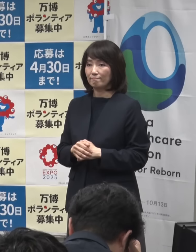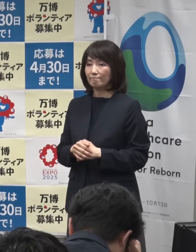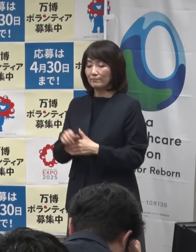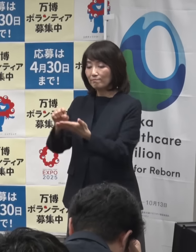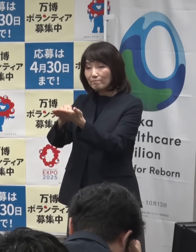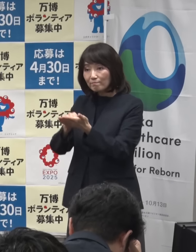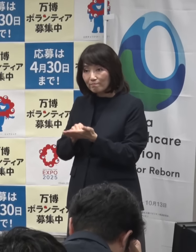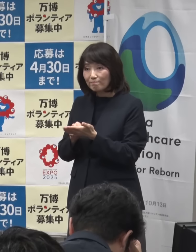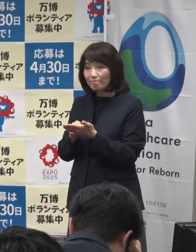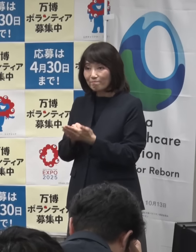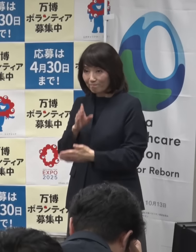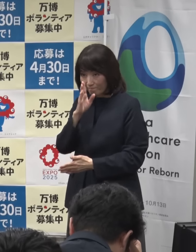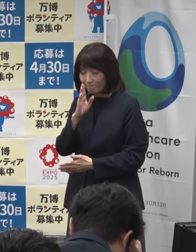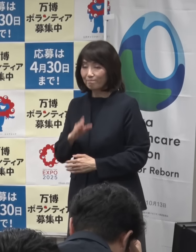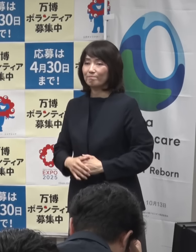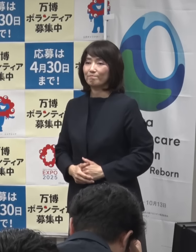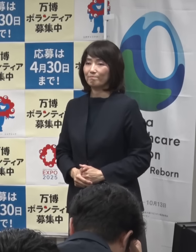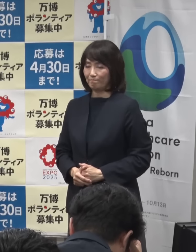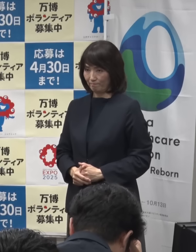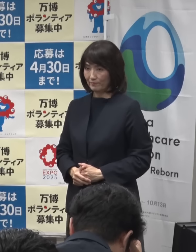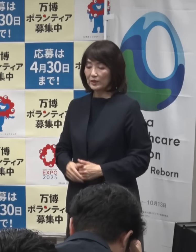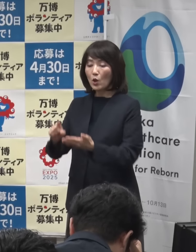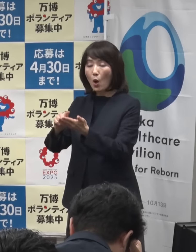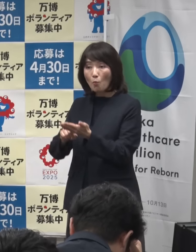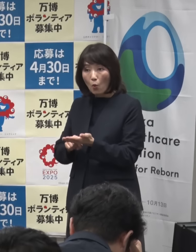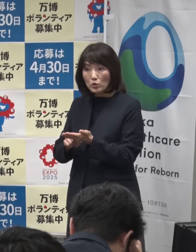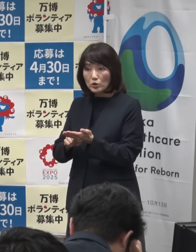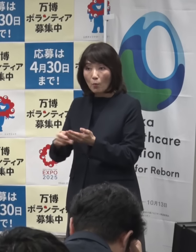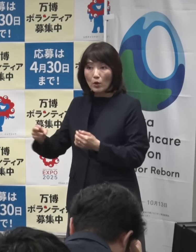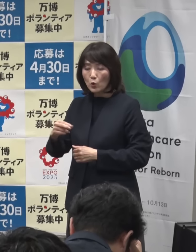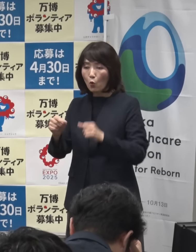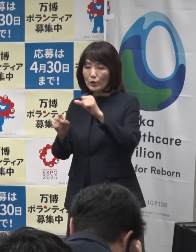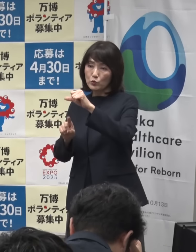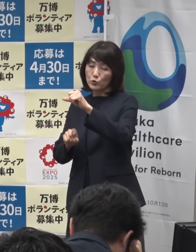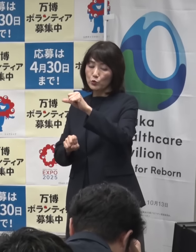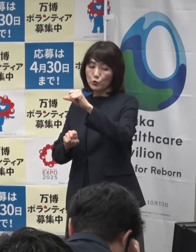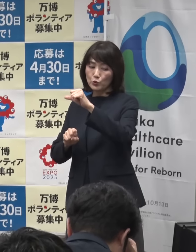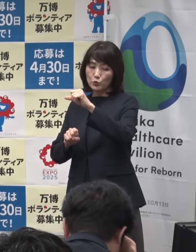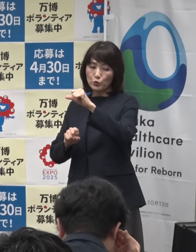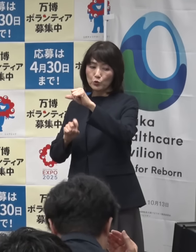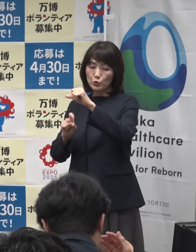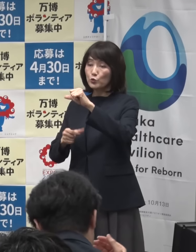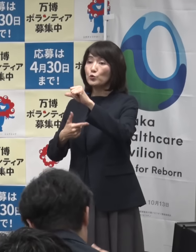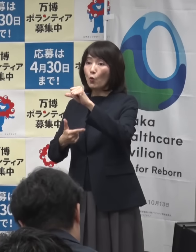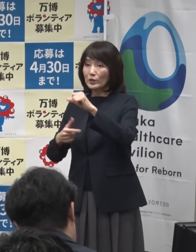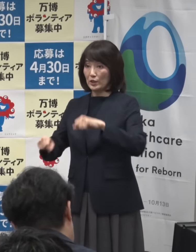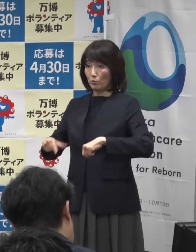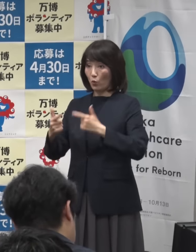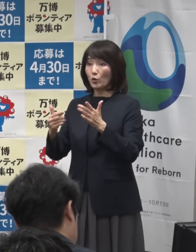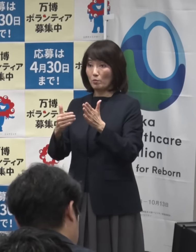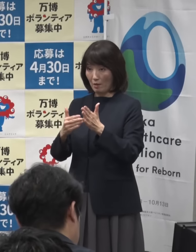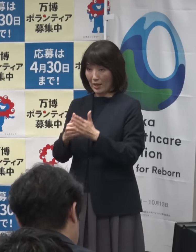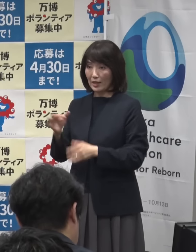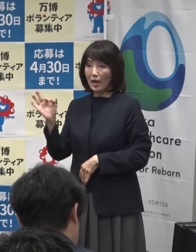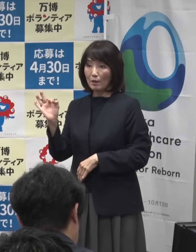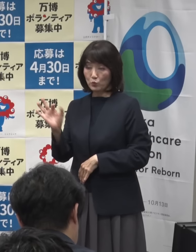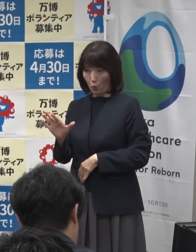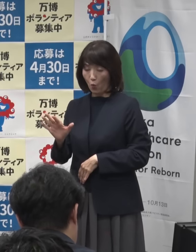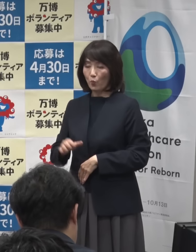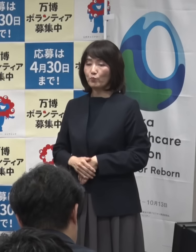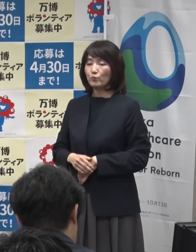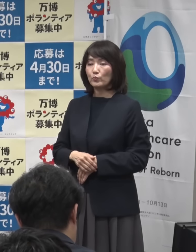応募いただけたらというふうにも思います。申し込みは5月16日木曜日までです。参加費は無料です。主催は大阪府大